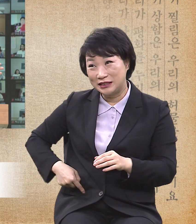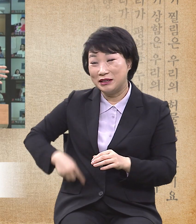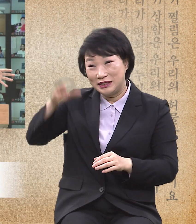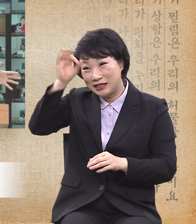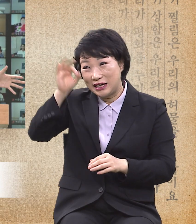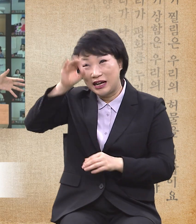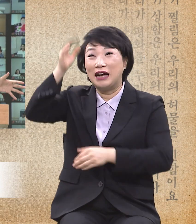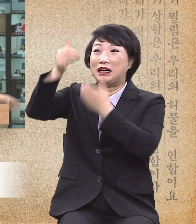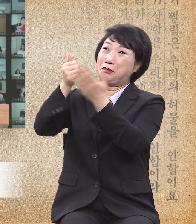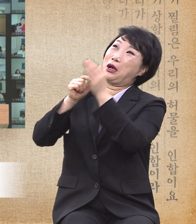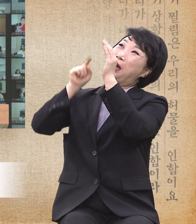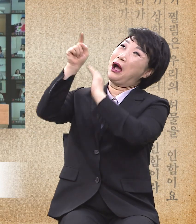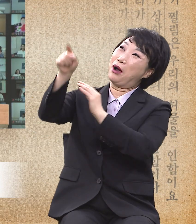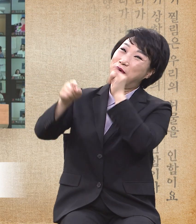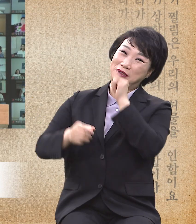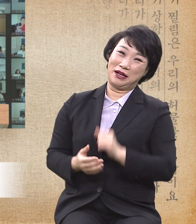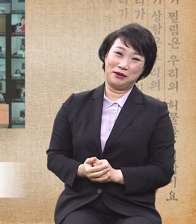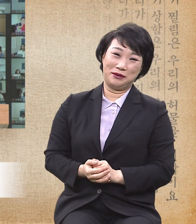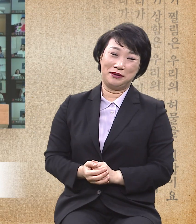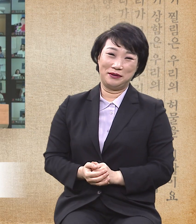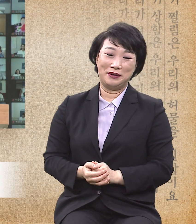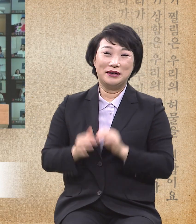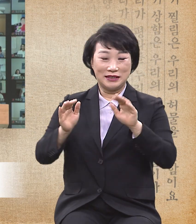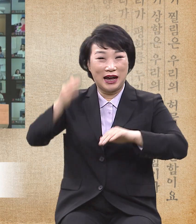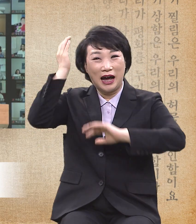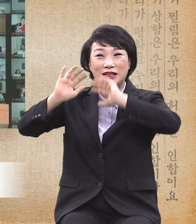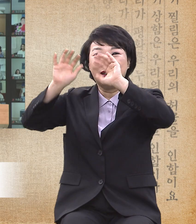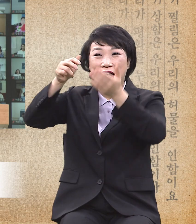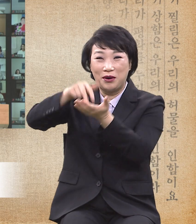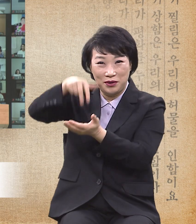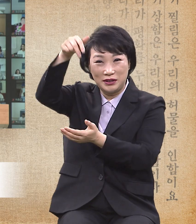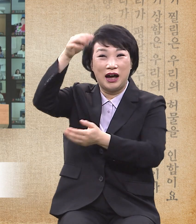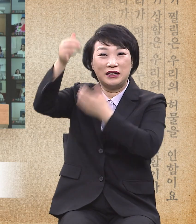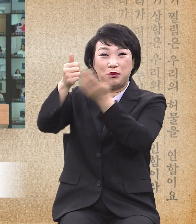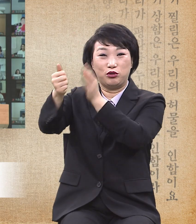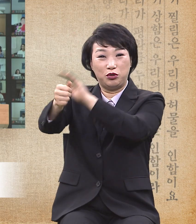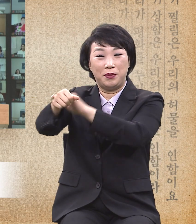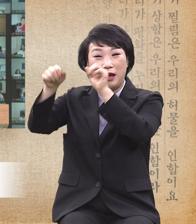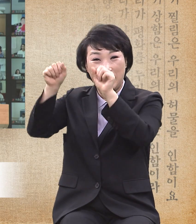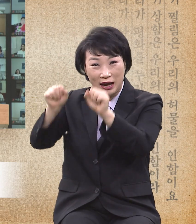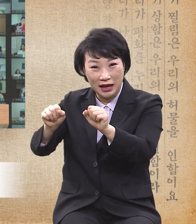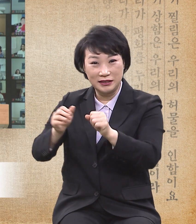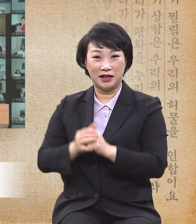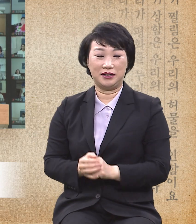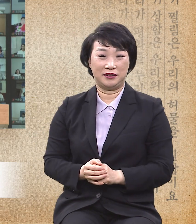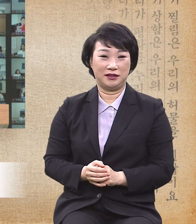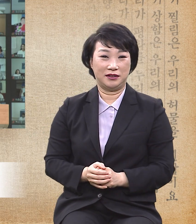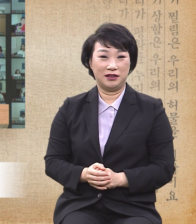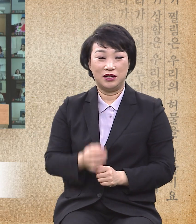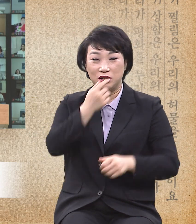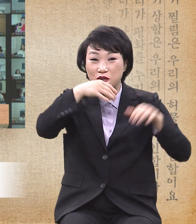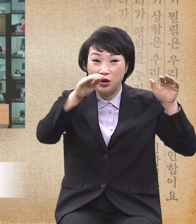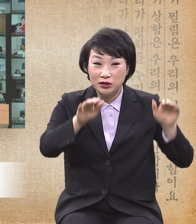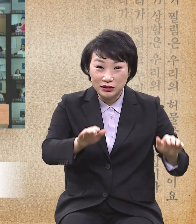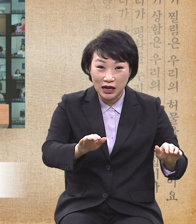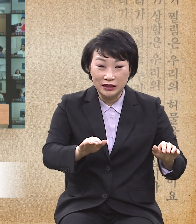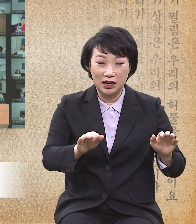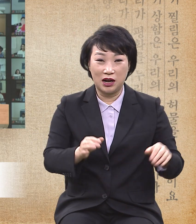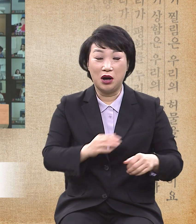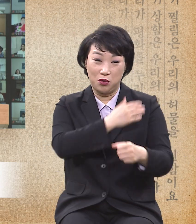찾아 하나님께 간다 이 말이요. 하늘에 오르사 하나님 우편에 앉아 계시니